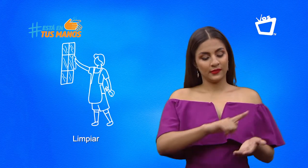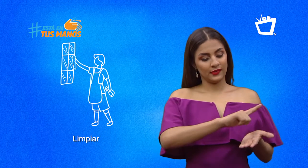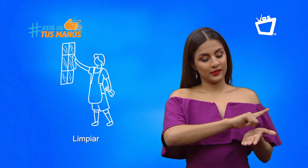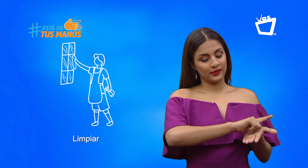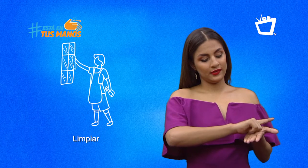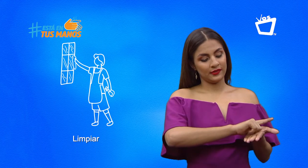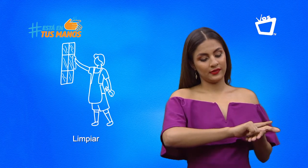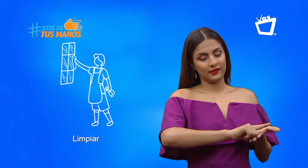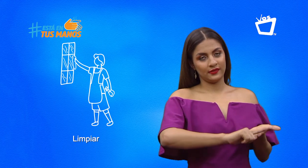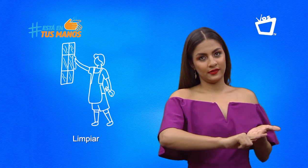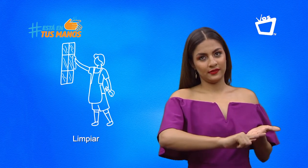limpiar